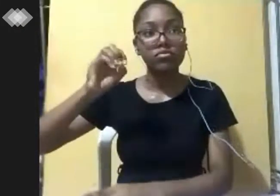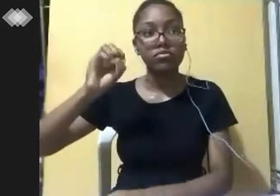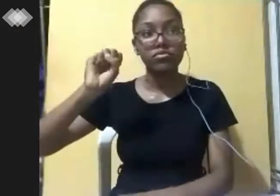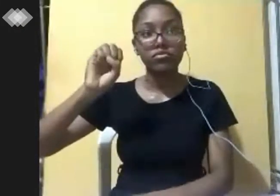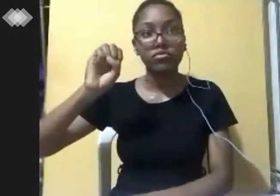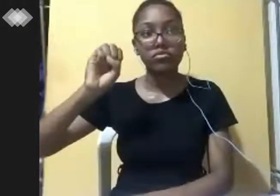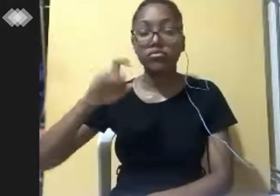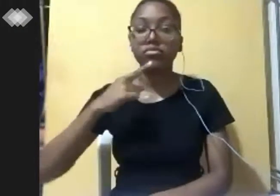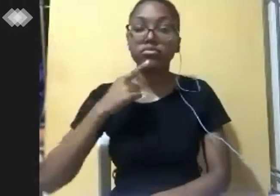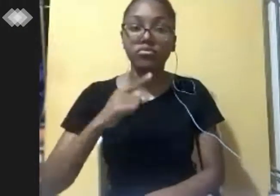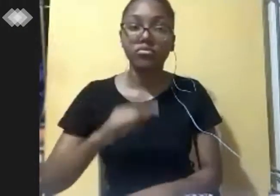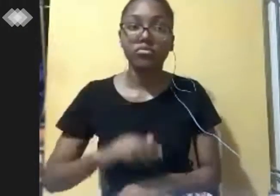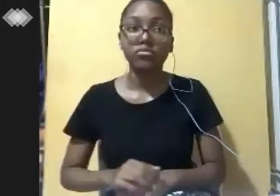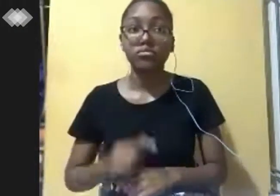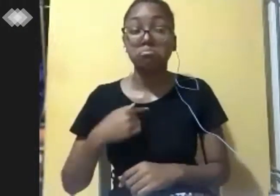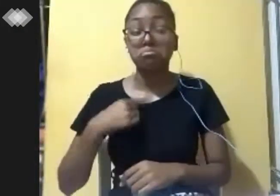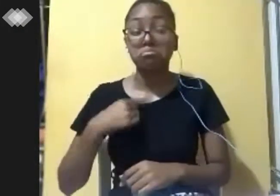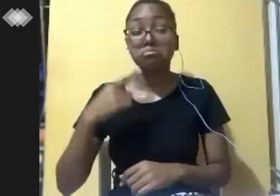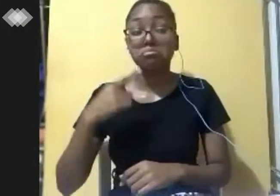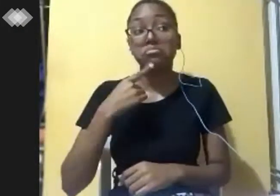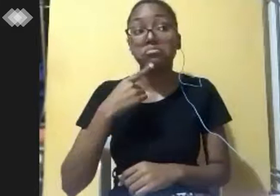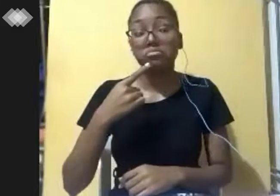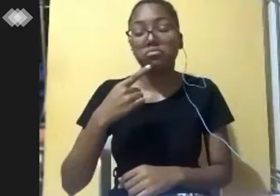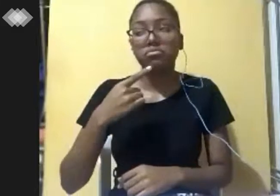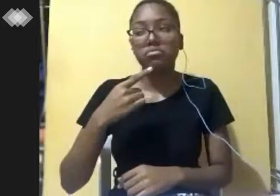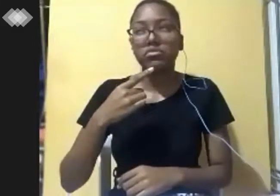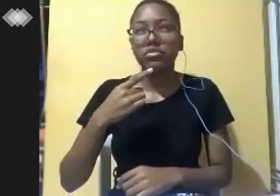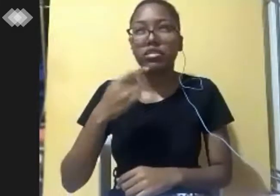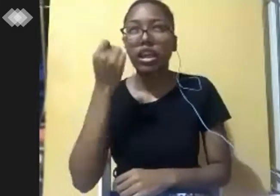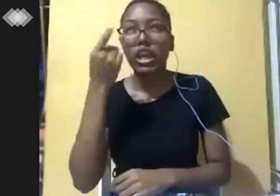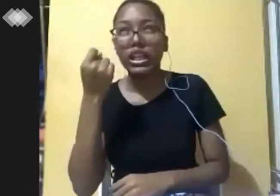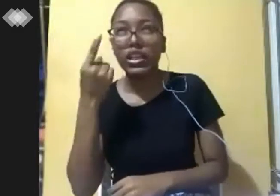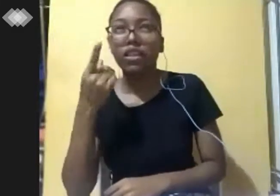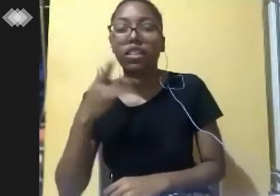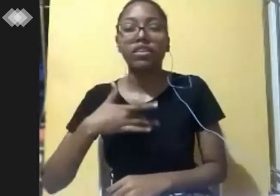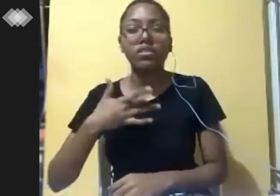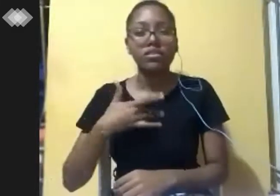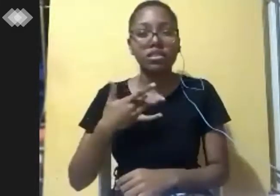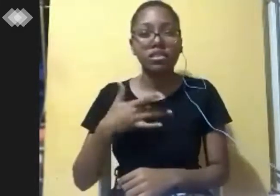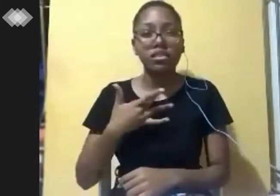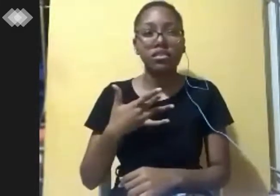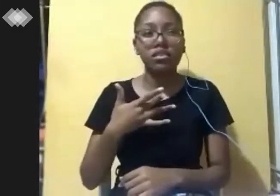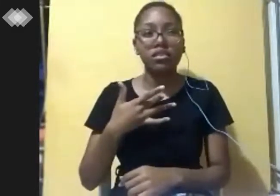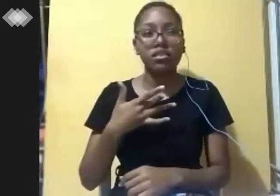entender y sentir a través de las emociones, de cómo usted iba expresando.